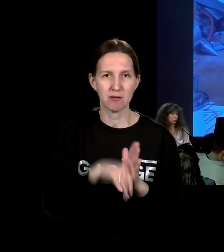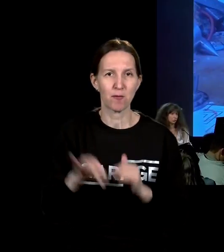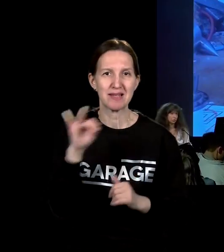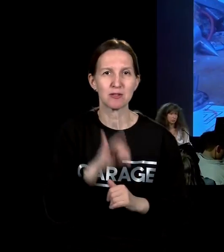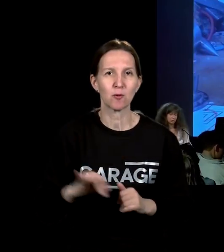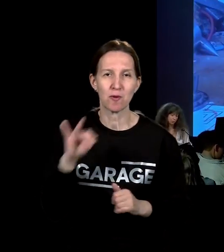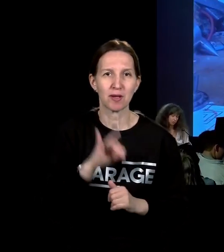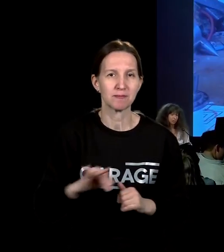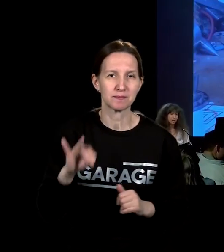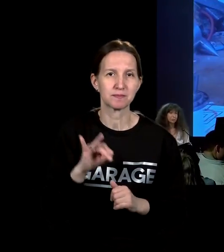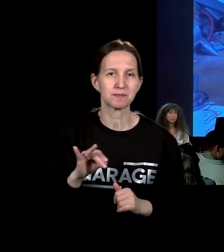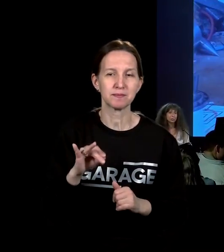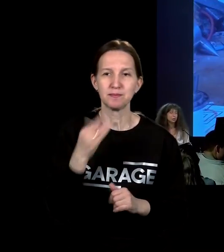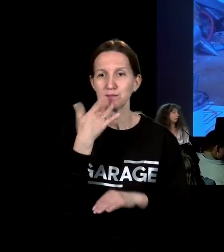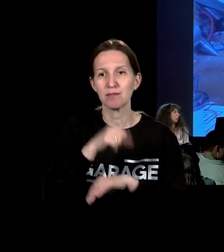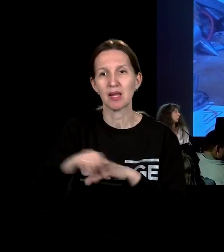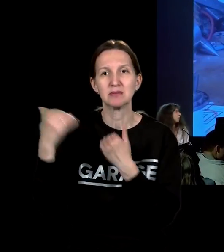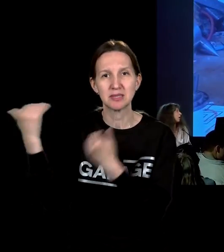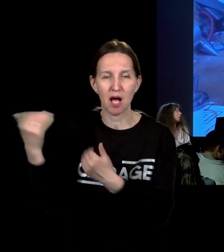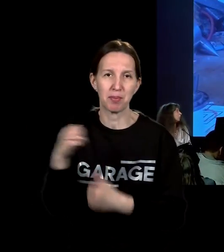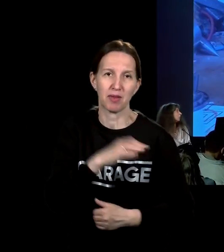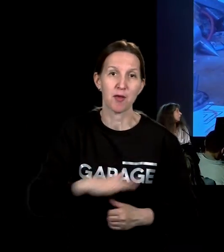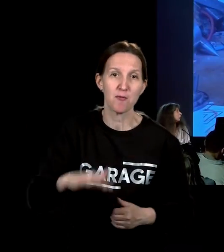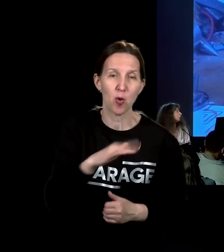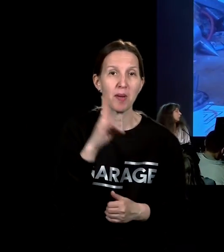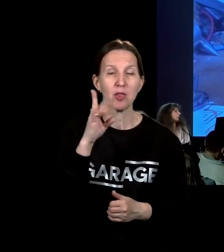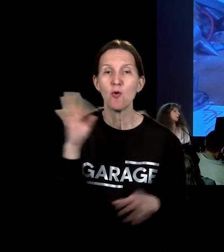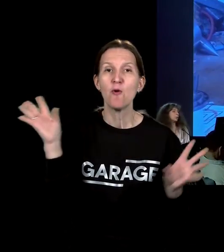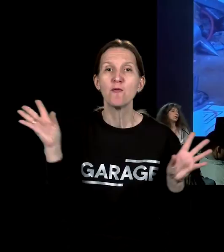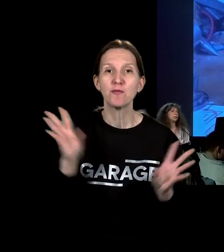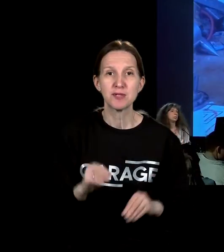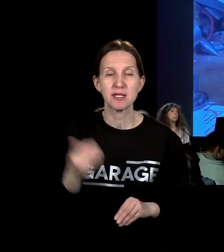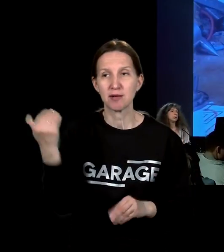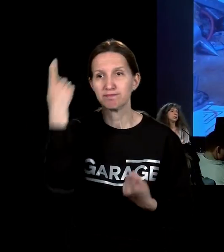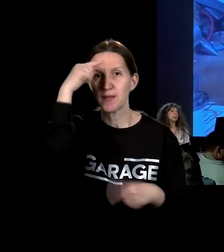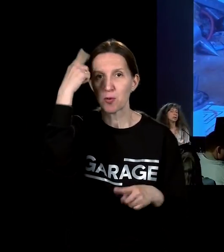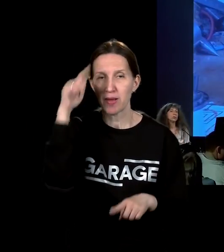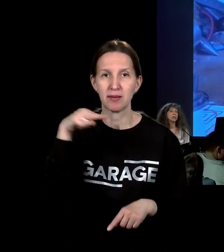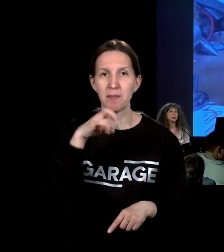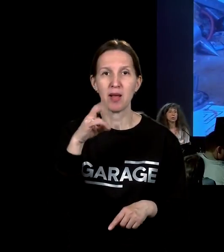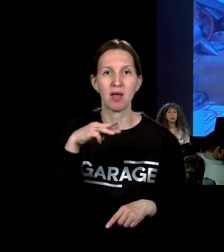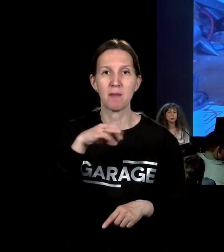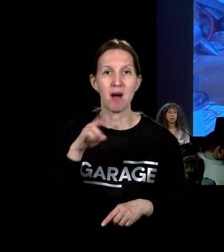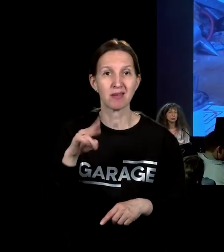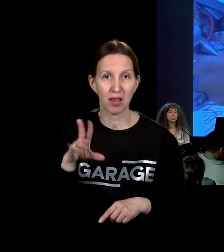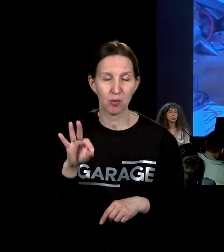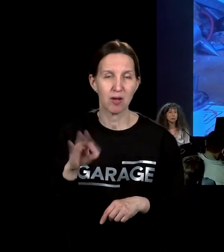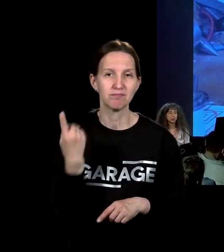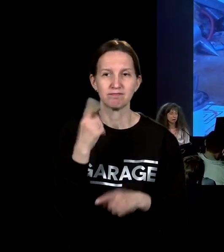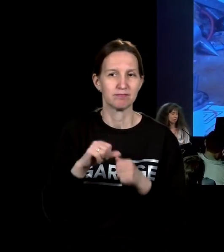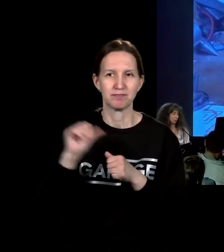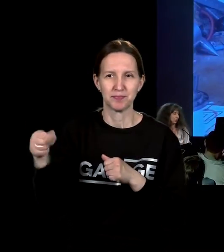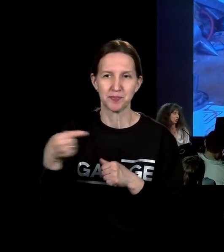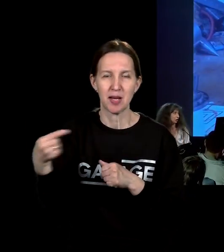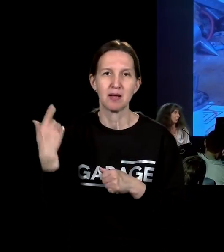истории Запада, в истории Европы. Но при этом все, что все проекты Пономаренко, за исключением вот этого самого